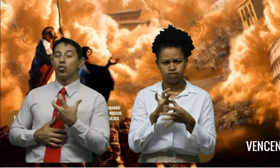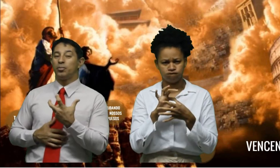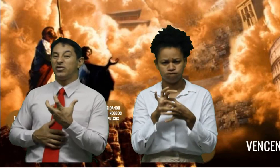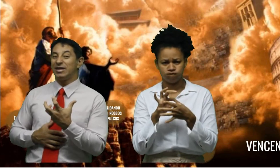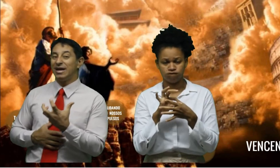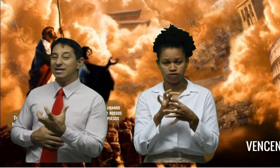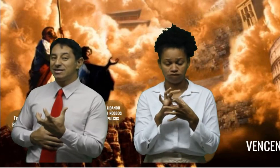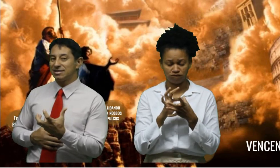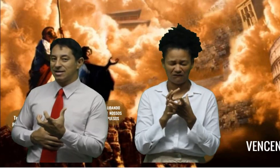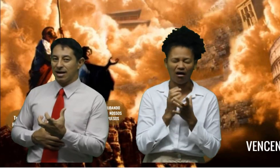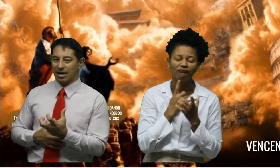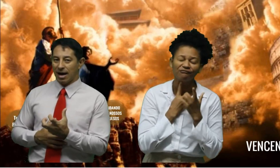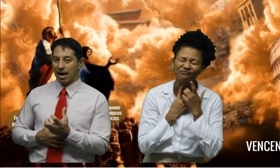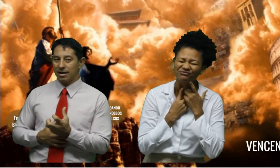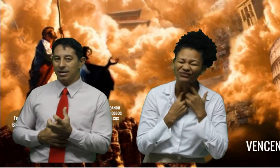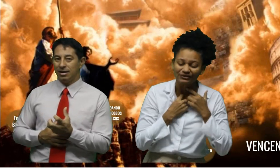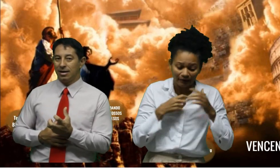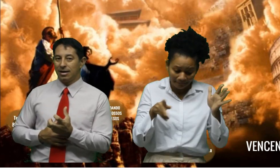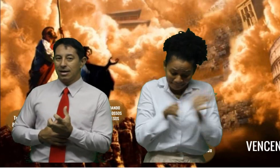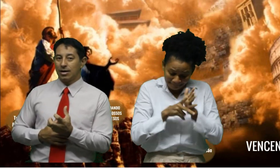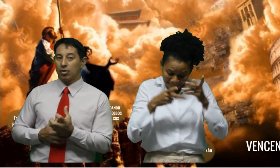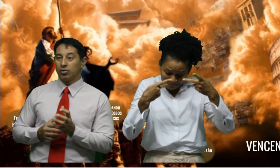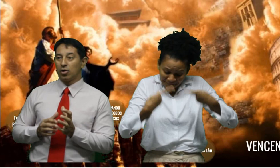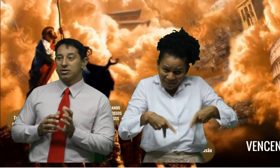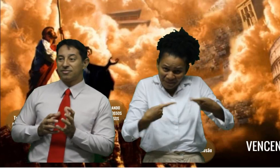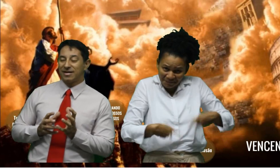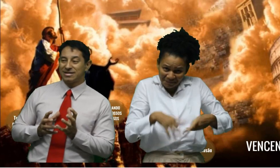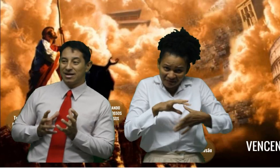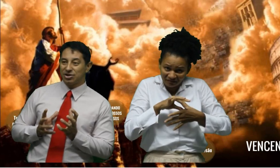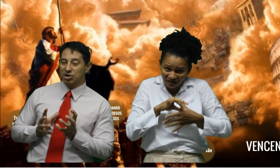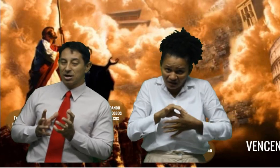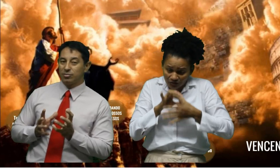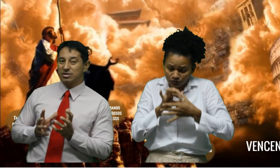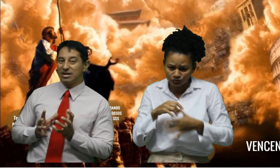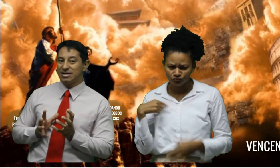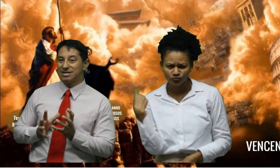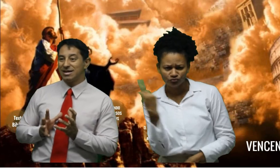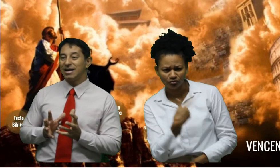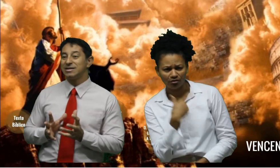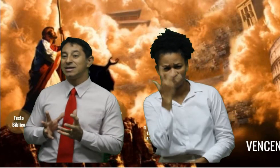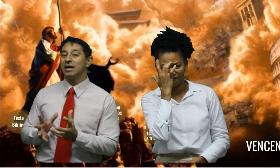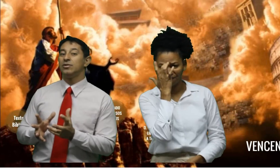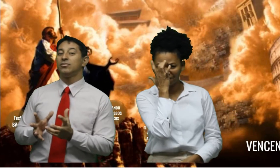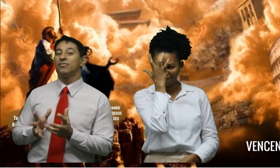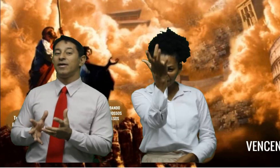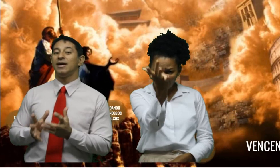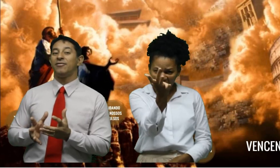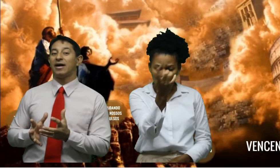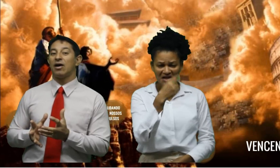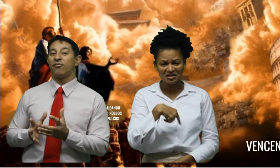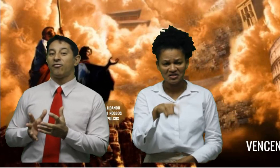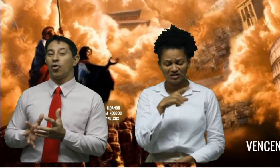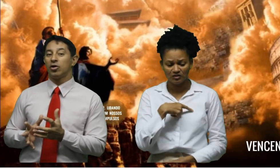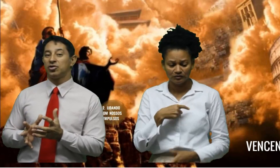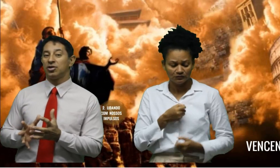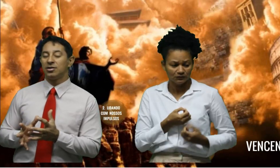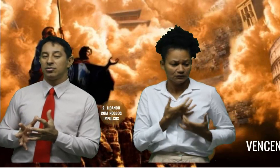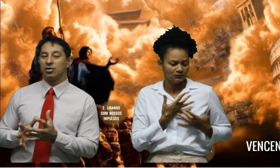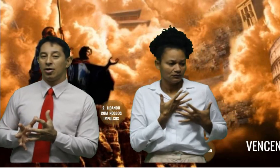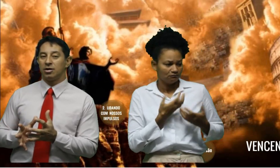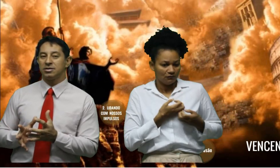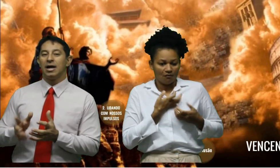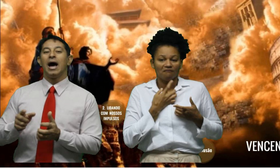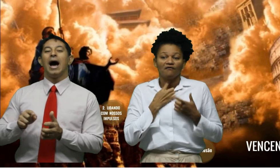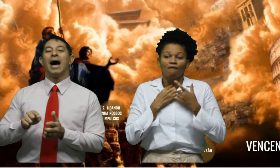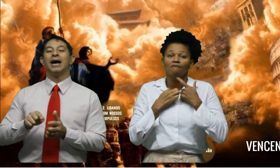às concupiscências da carne, quando nós facilitamos que esse desejo venha ficar forte dentro